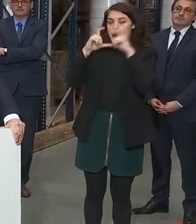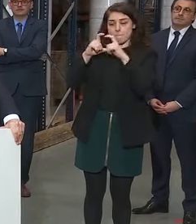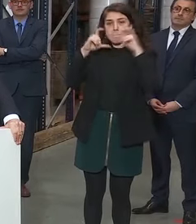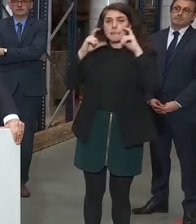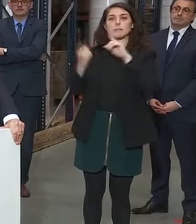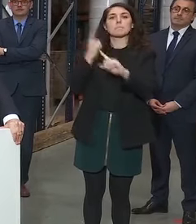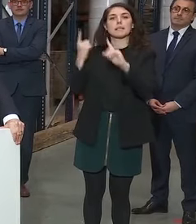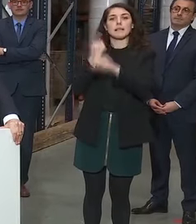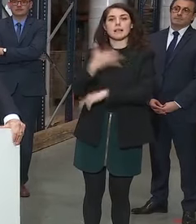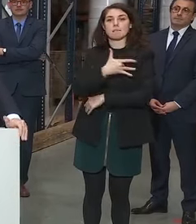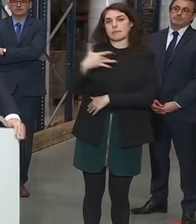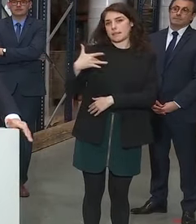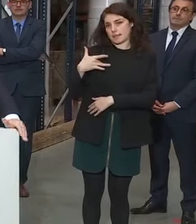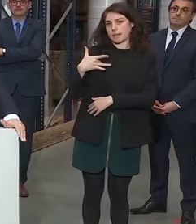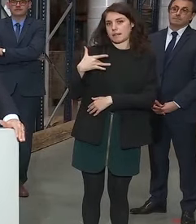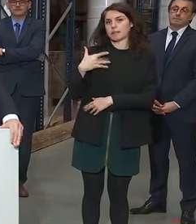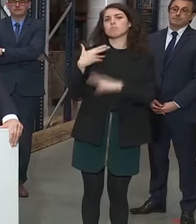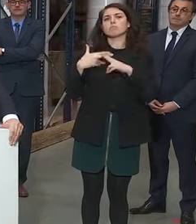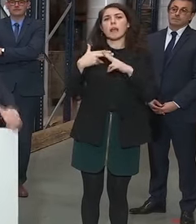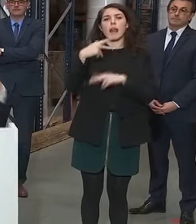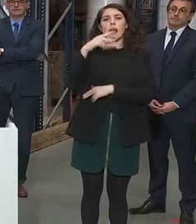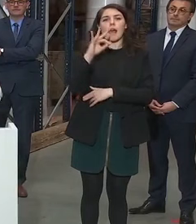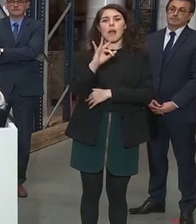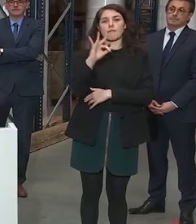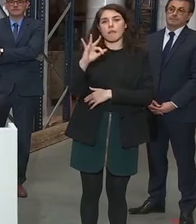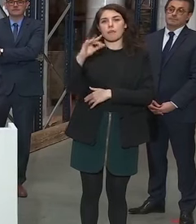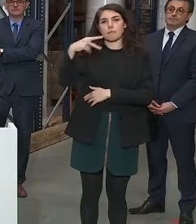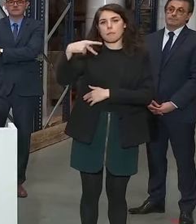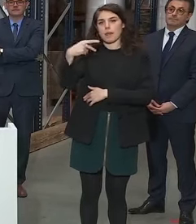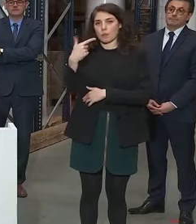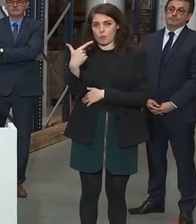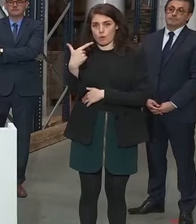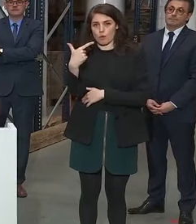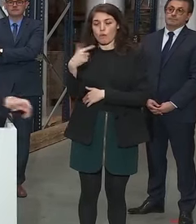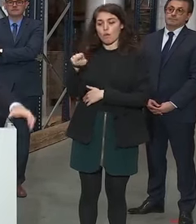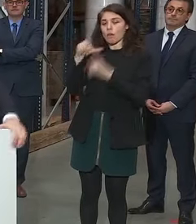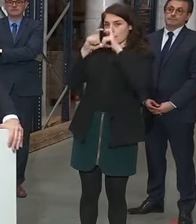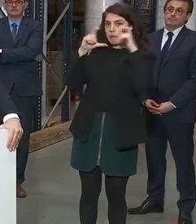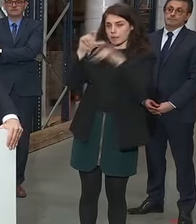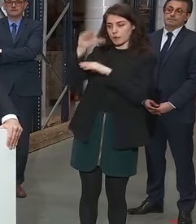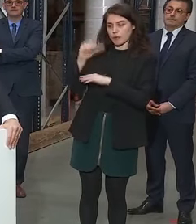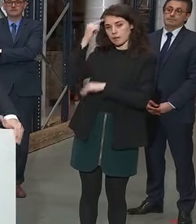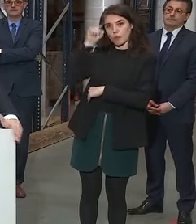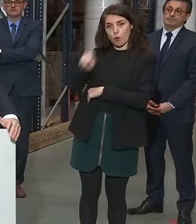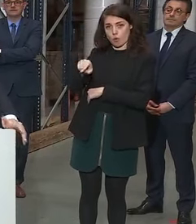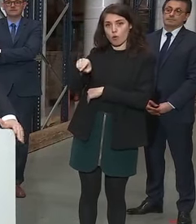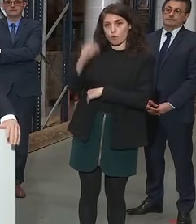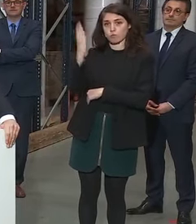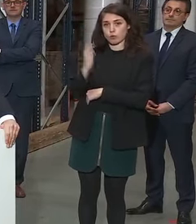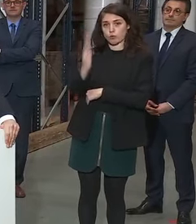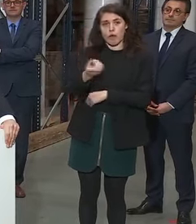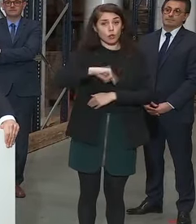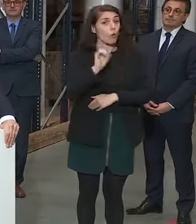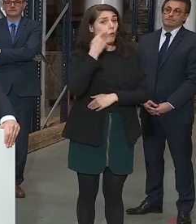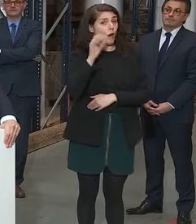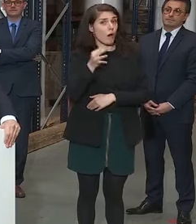chirurgicaux ou dits FFP2, donc ces masques de protection pour les soignants. Nous le savons, les difficultés que nous avons